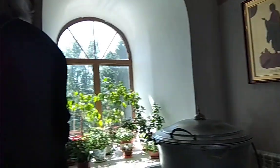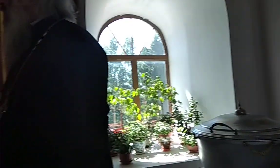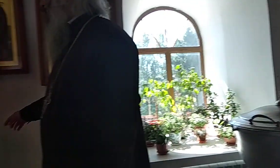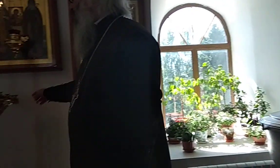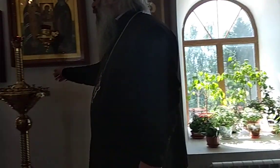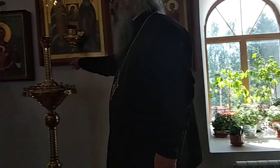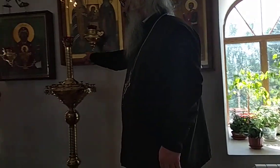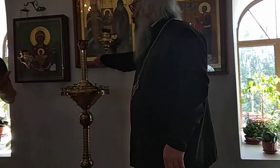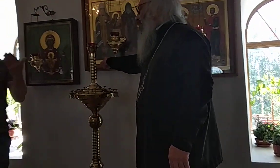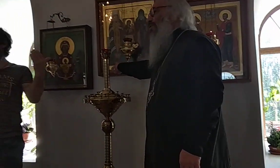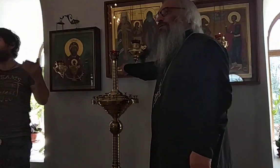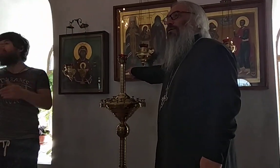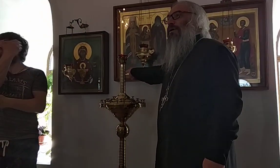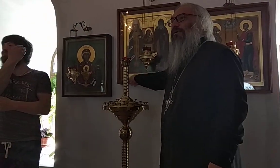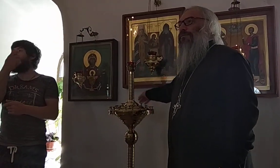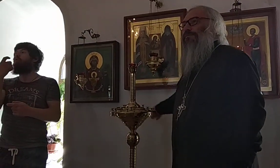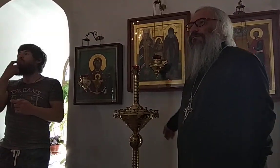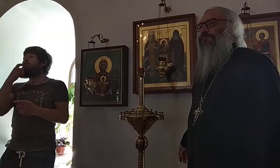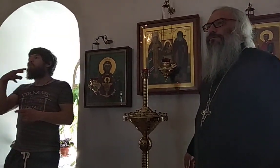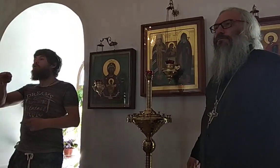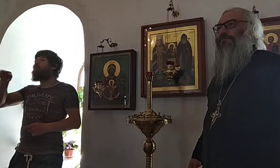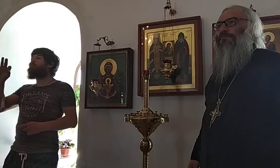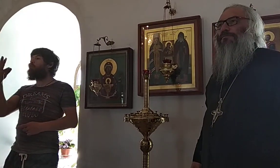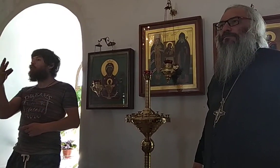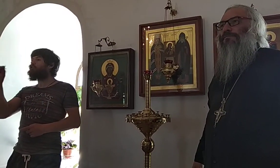Сегодня Никитина мощь находится в Чуке Печерской лавре.